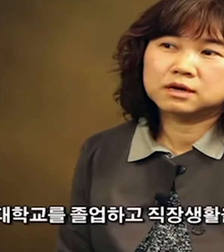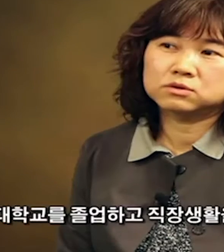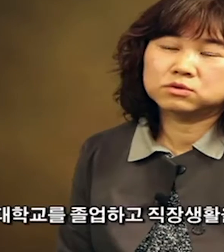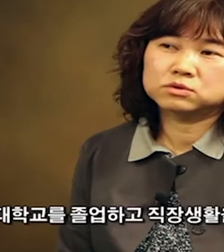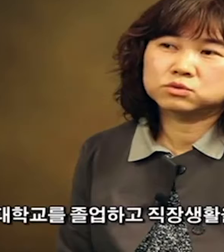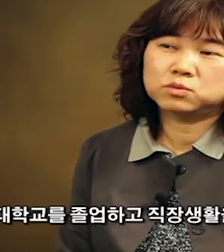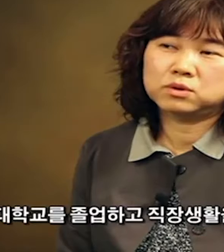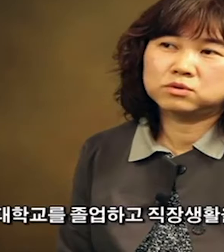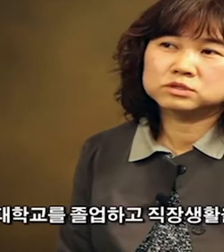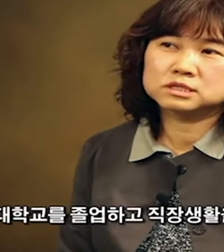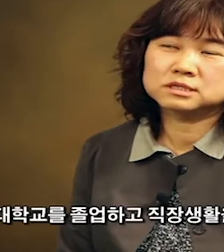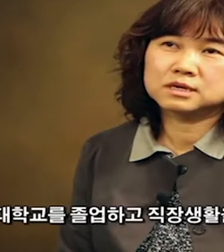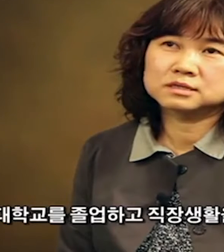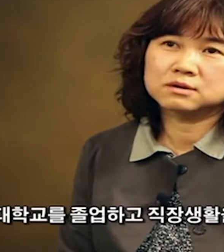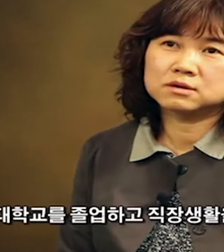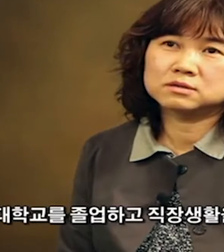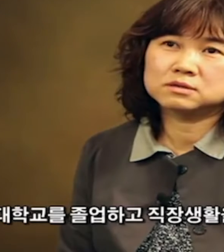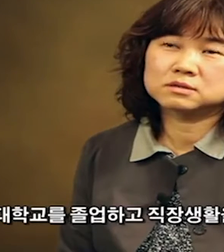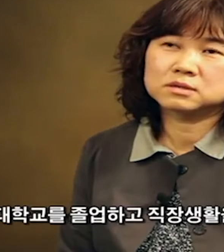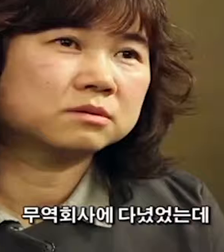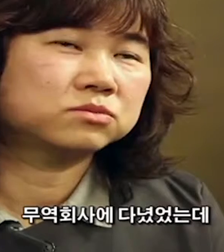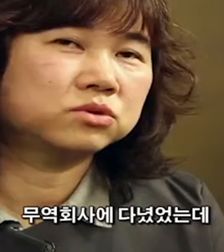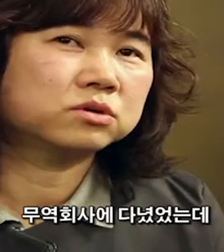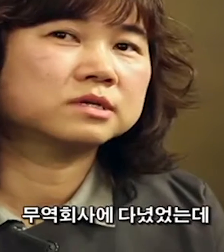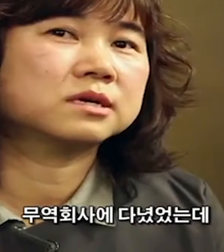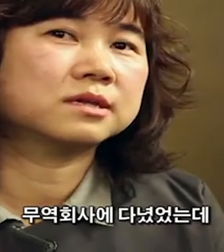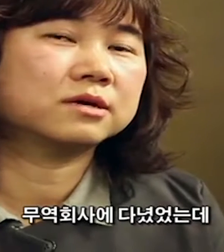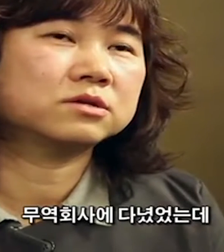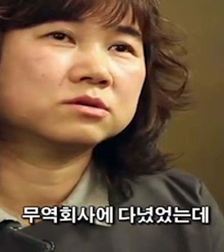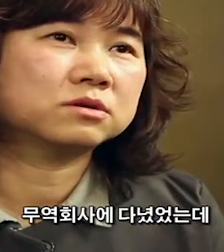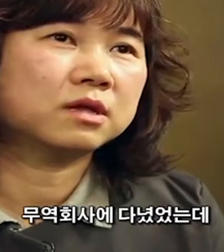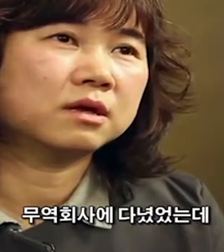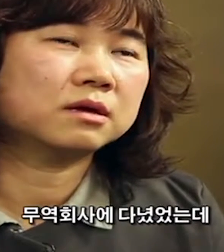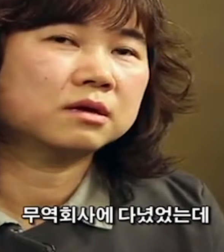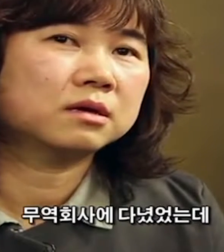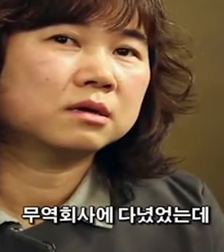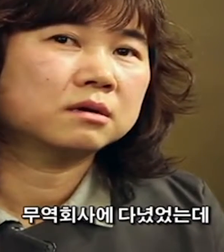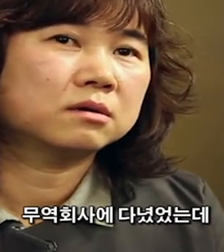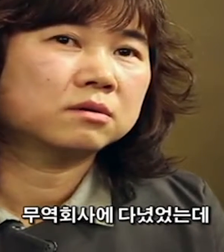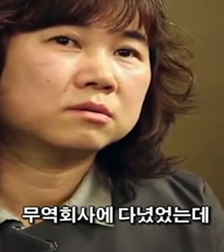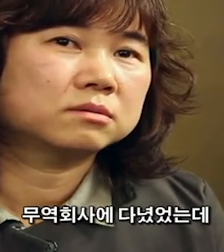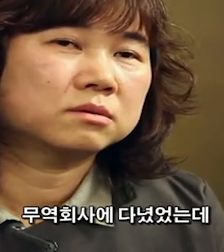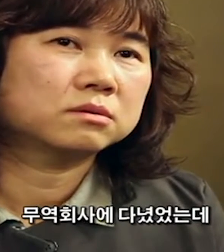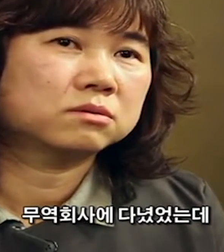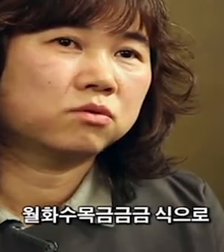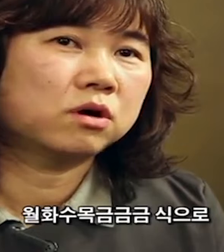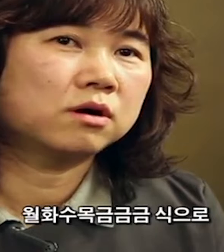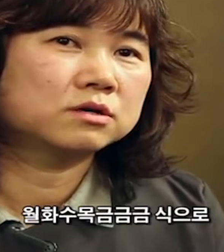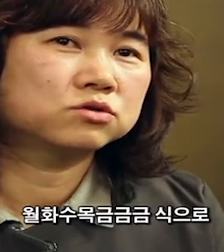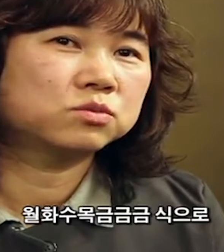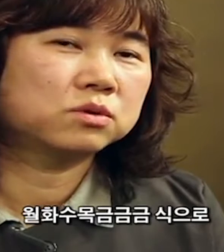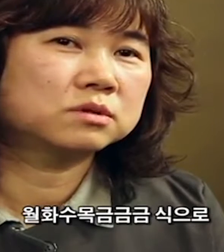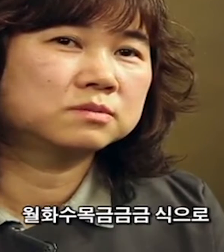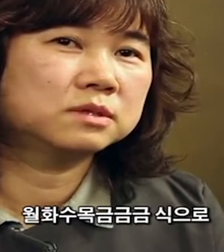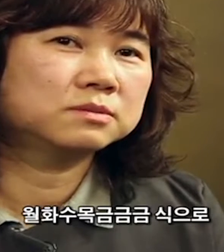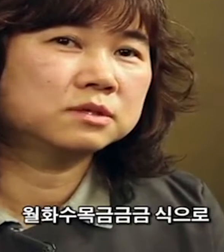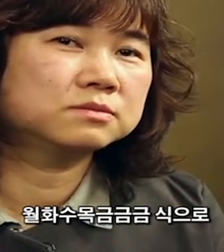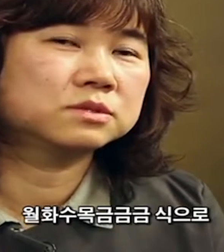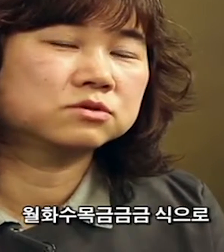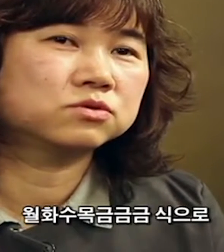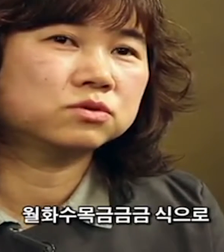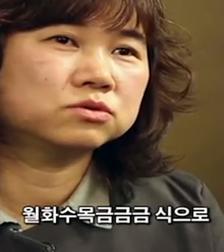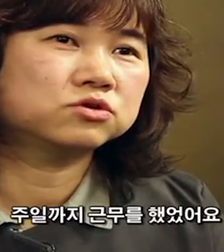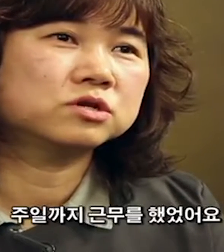그러다가 대학교를 졸업하고 직장 생활을 무역회사에 다녔었는데 월, 화, 수, 목, 금, 금,